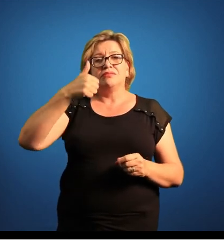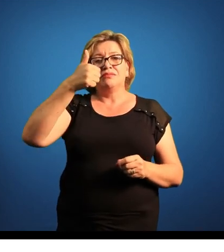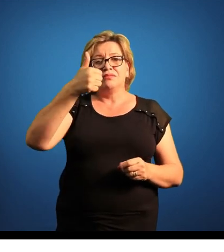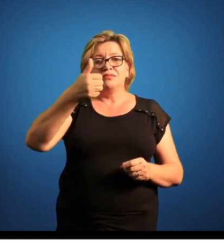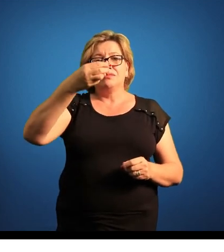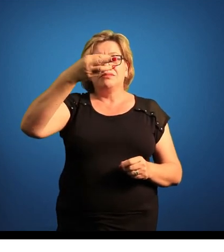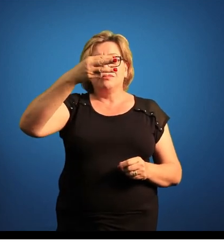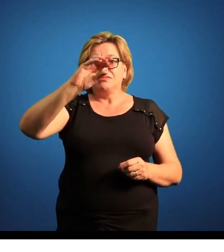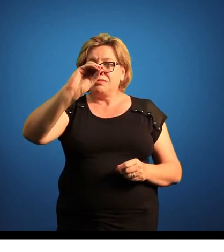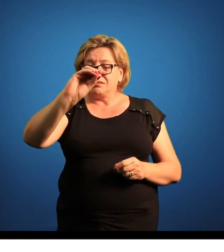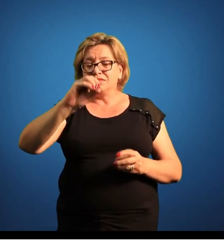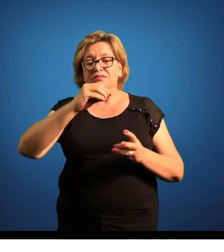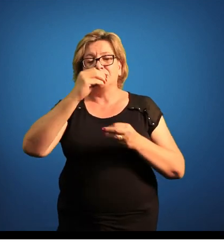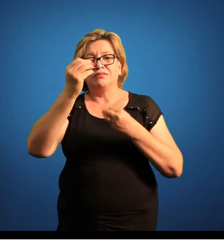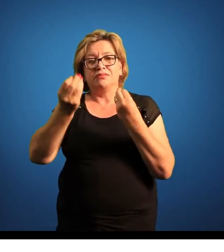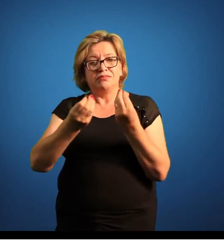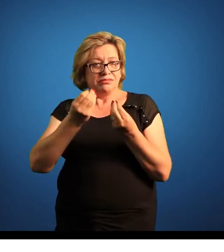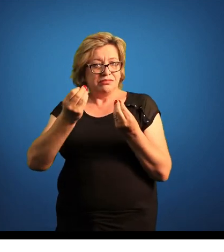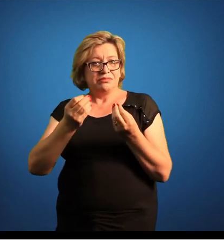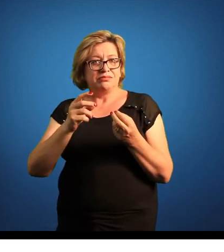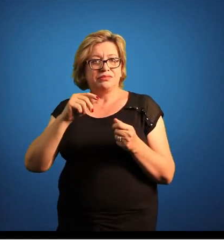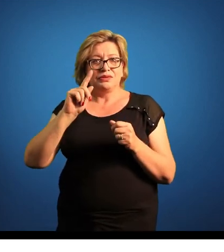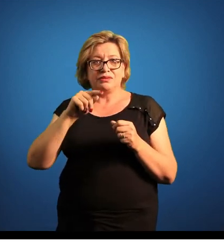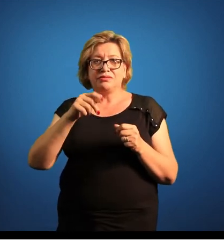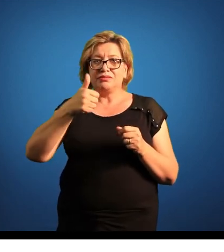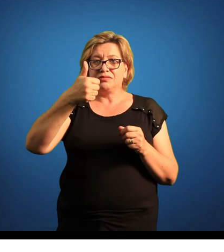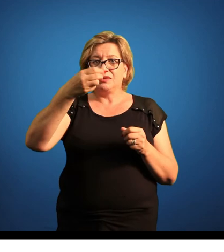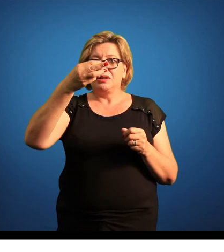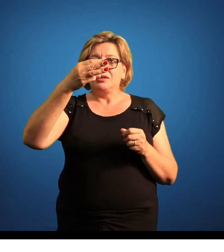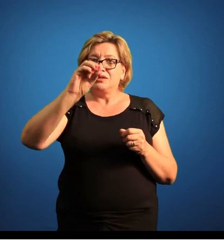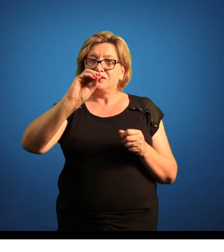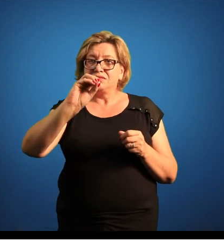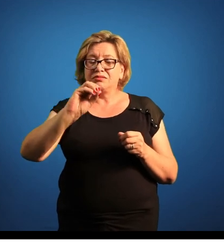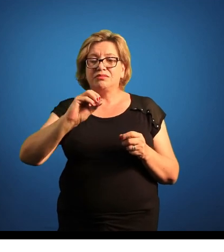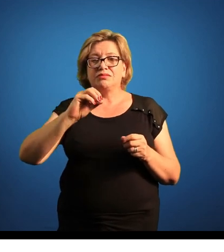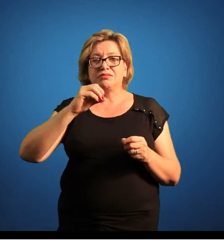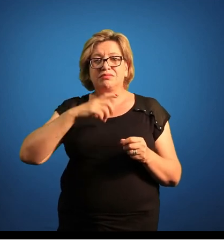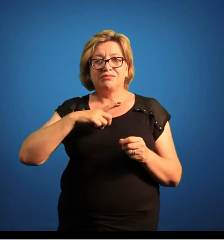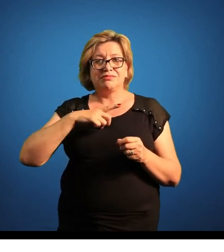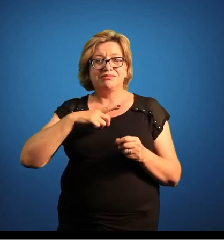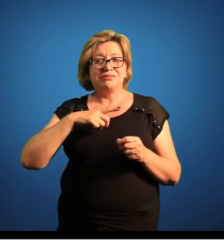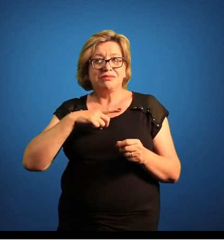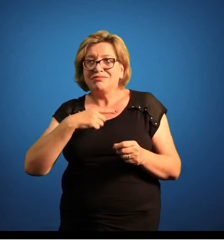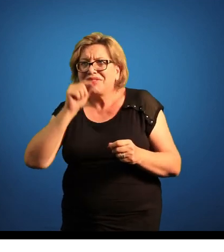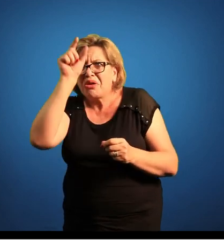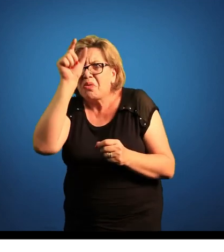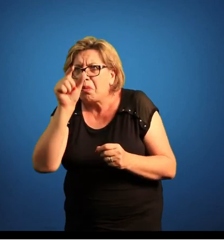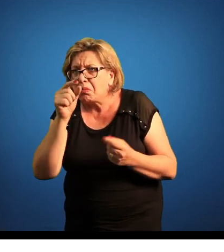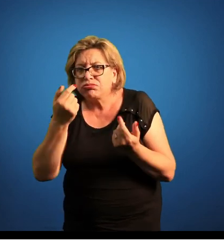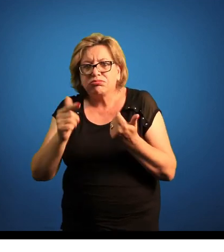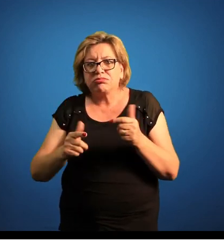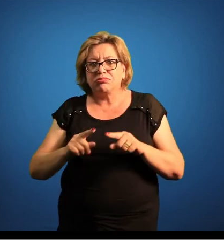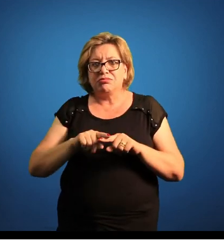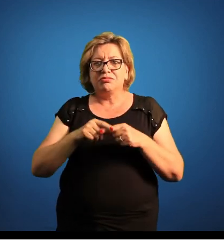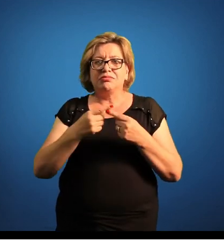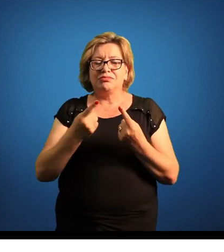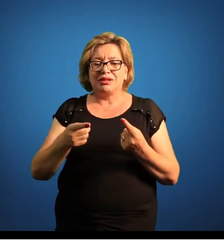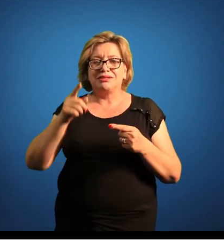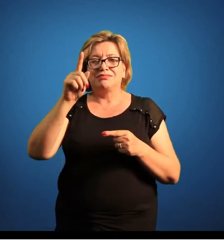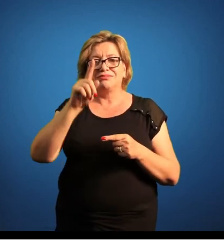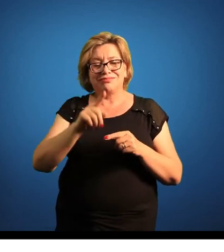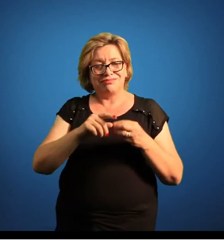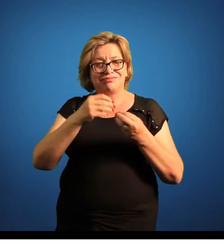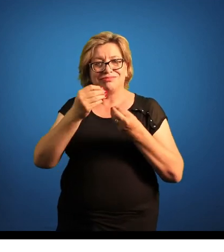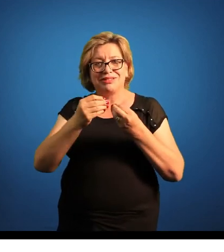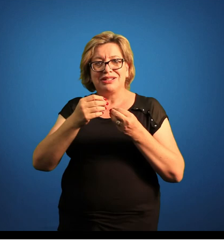mediana, 130. O 130, ele é um elemento teórico, porque ele nem existe na série. Né? A